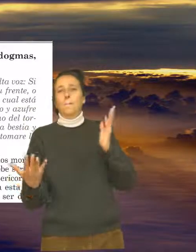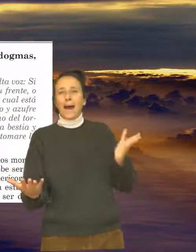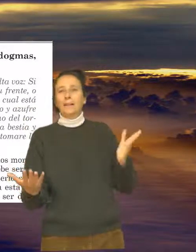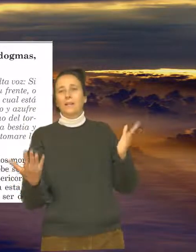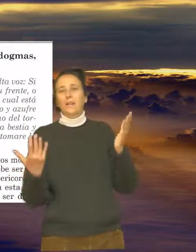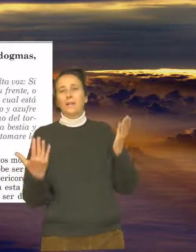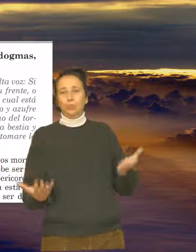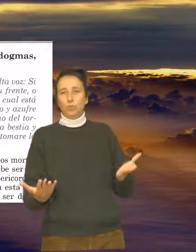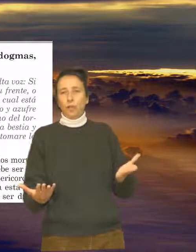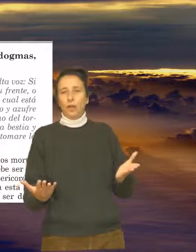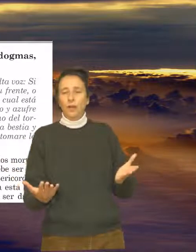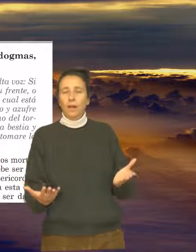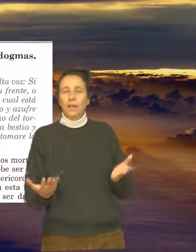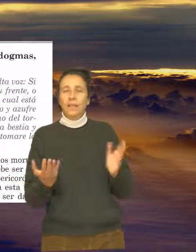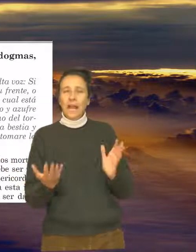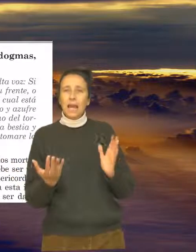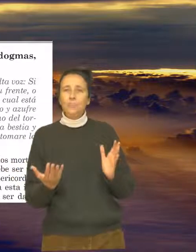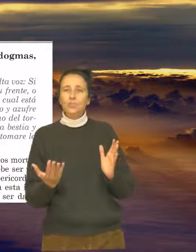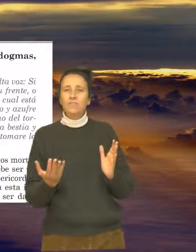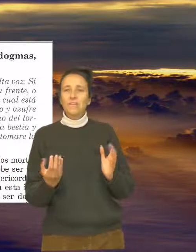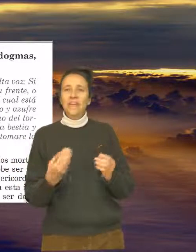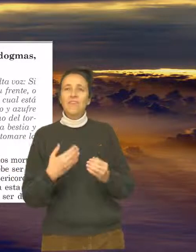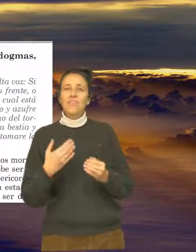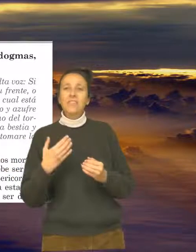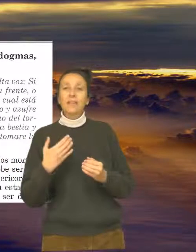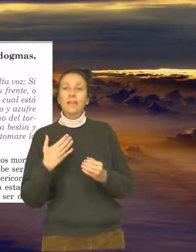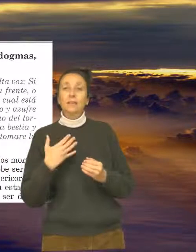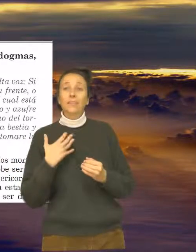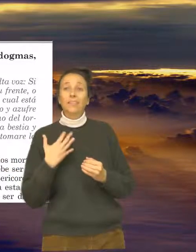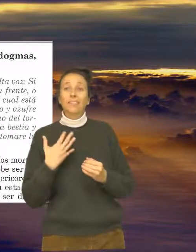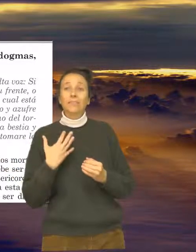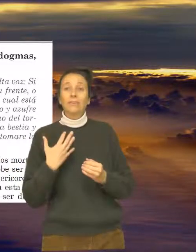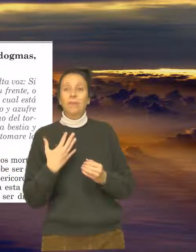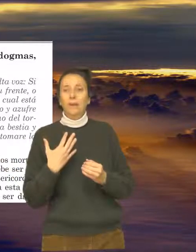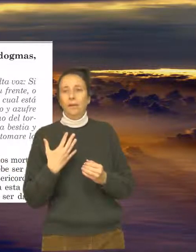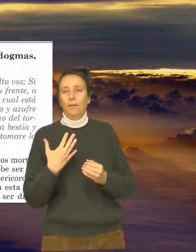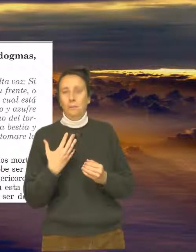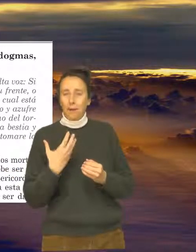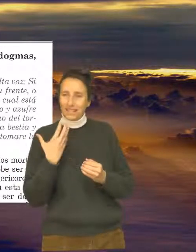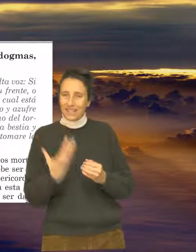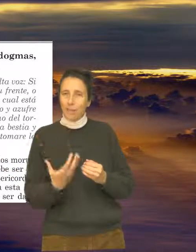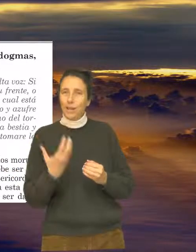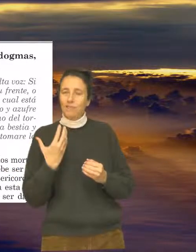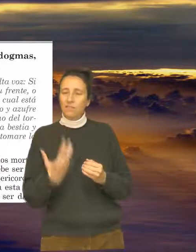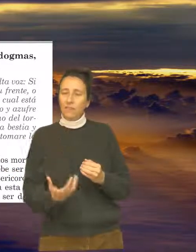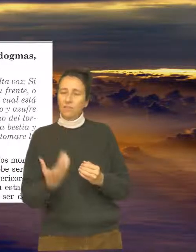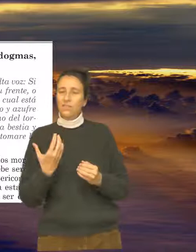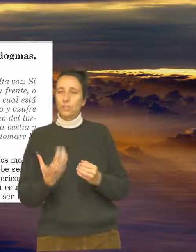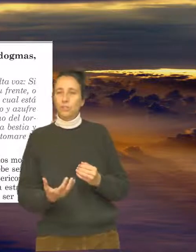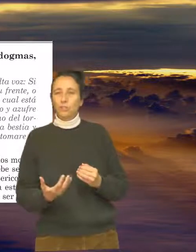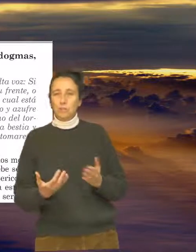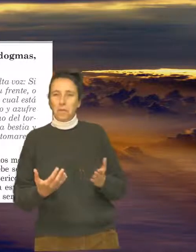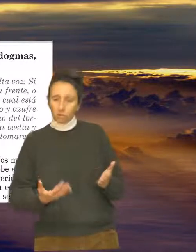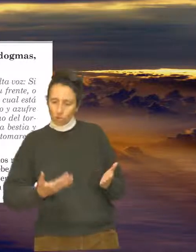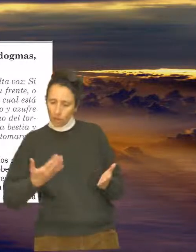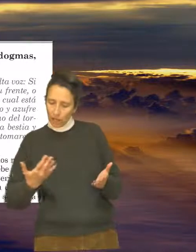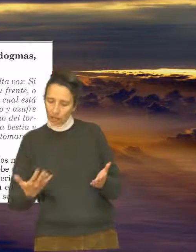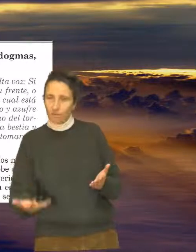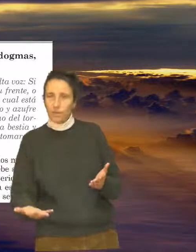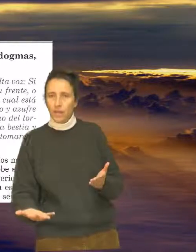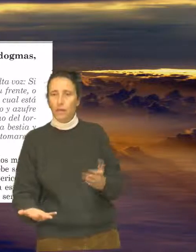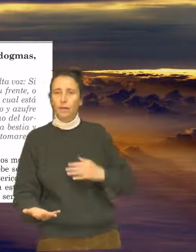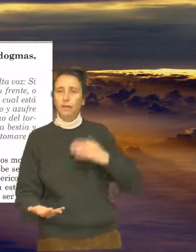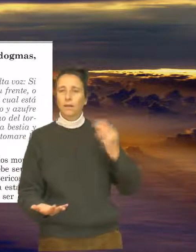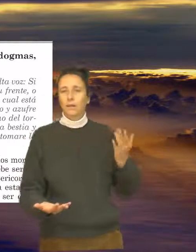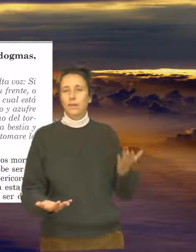otra parte de la historia y tenga la posibilidad de decidir, basado en evidencias y conocimientos,